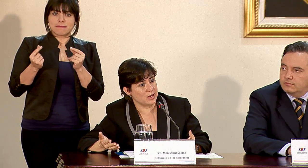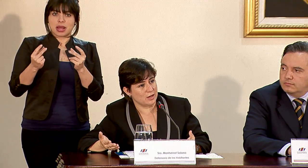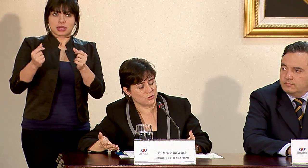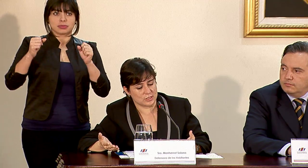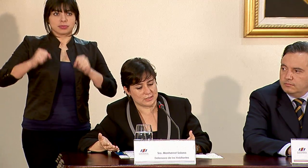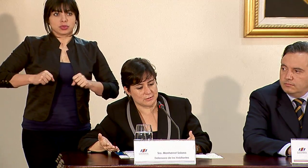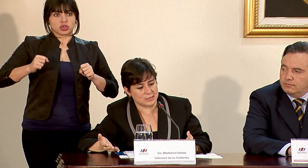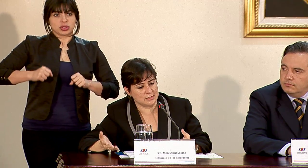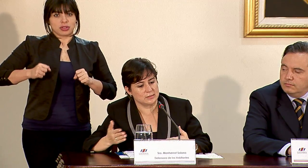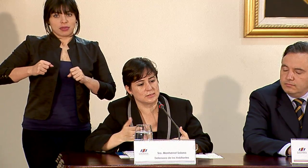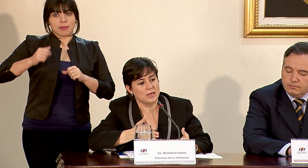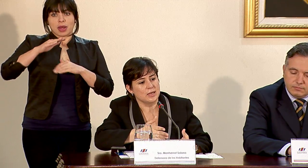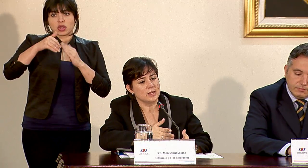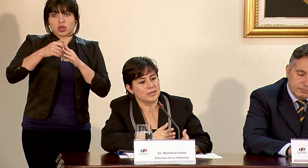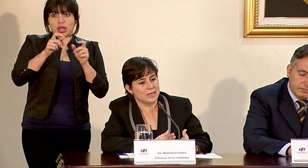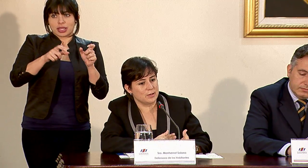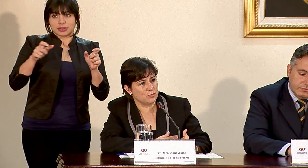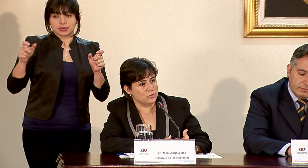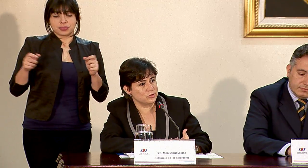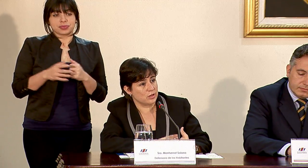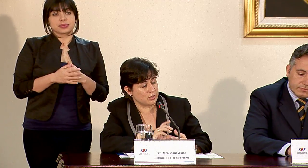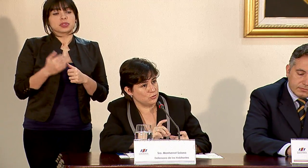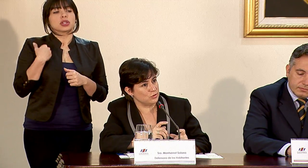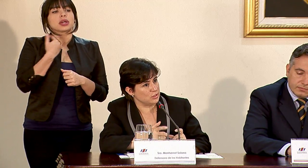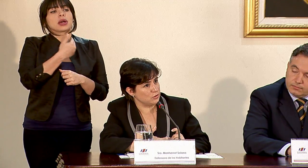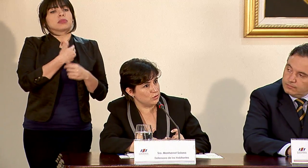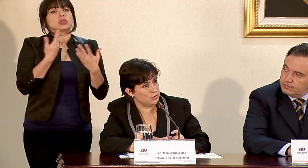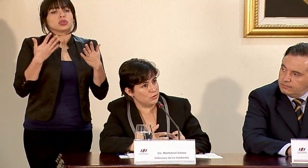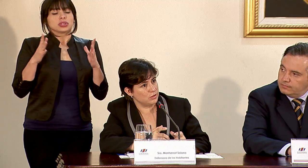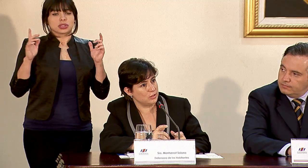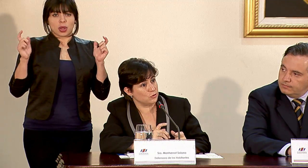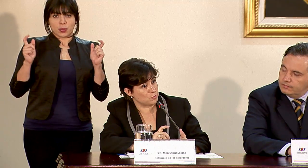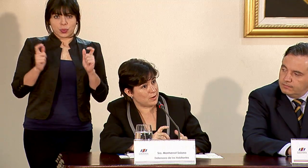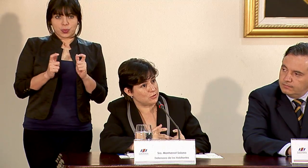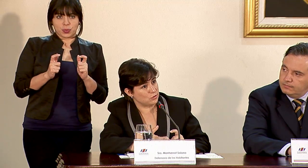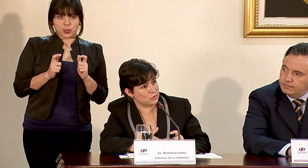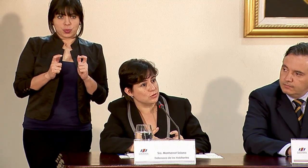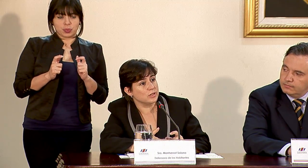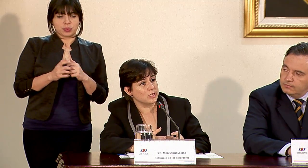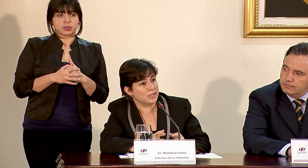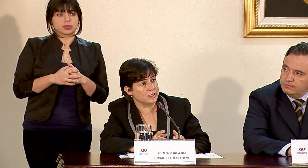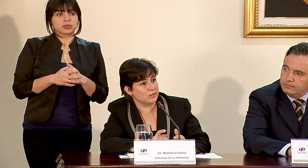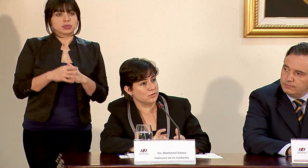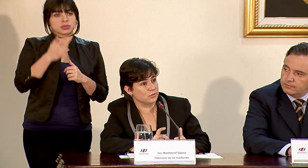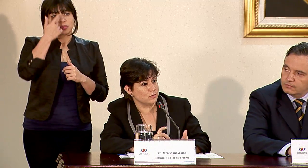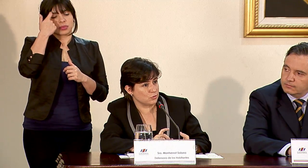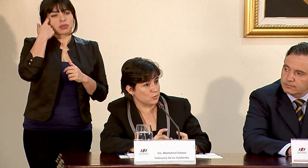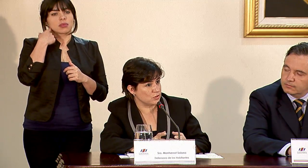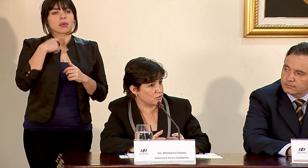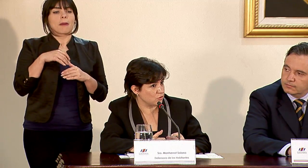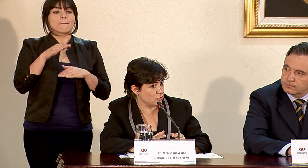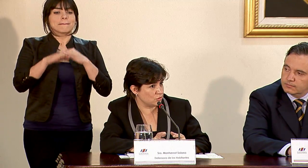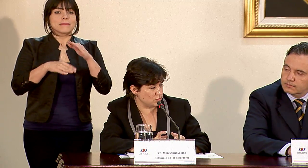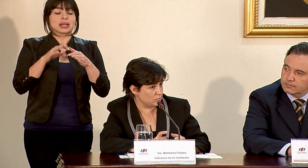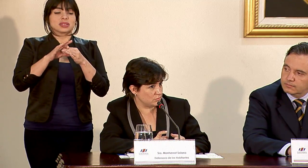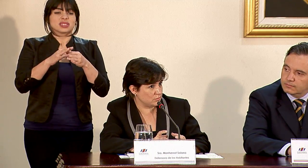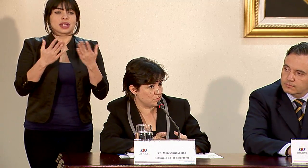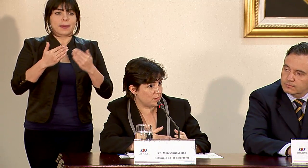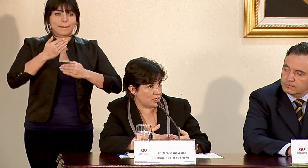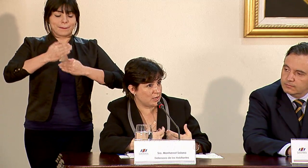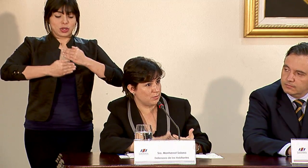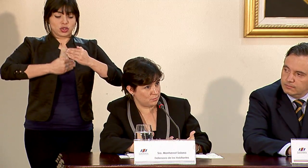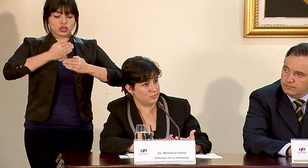posible a los y las habitantes. Hemos reducido los pasos en los procesos